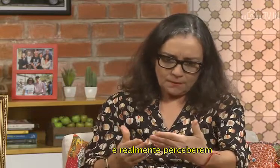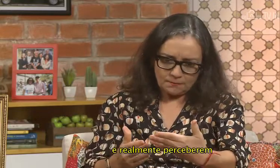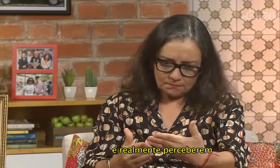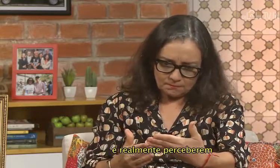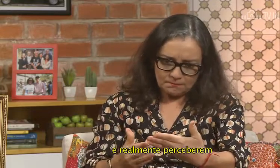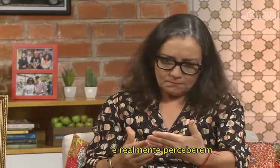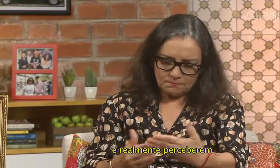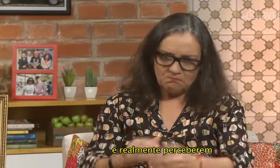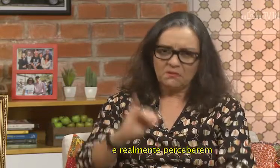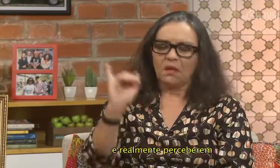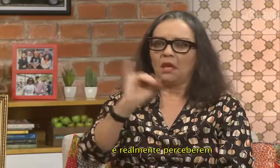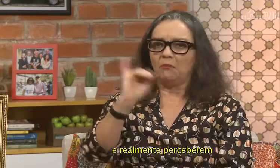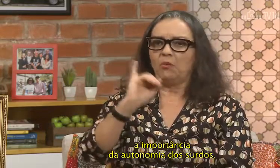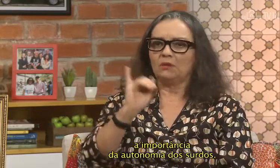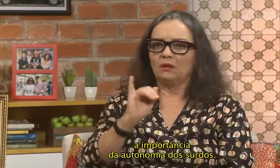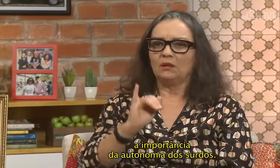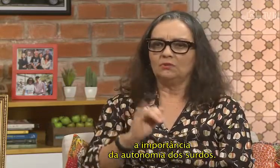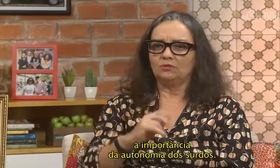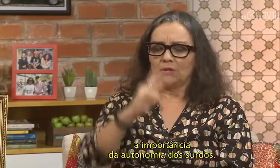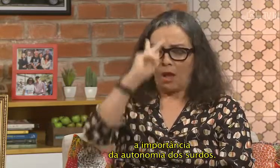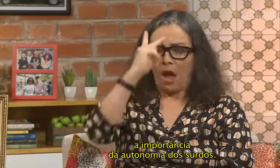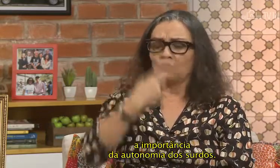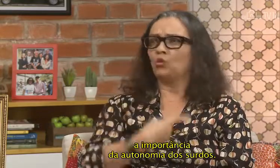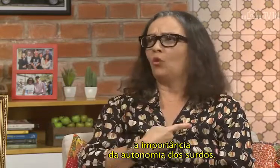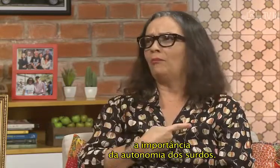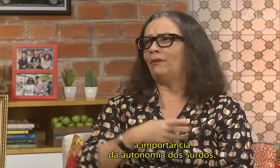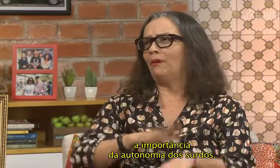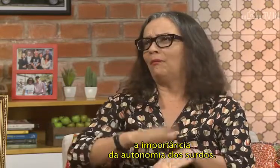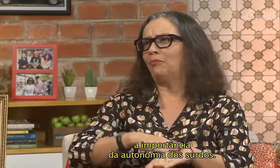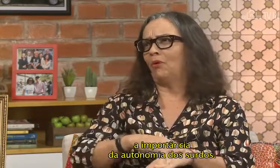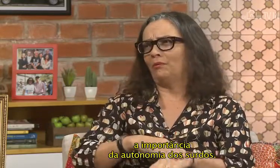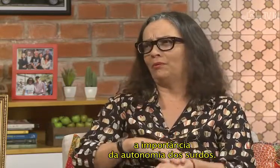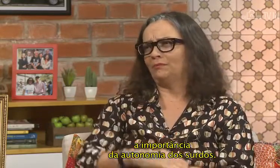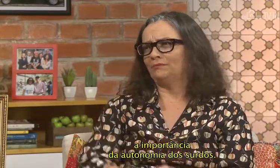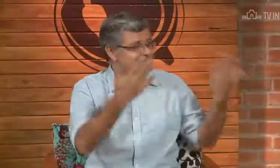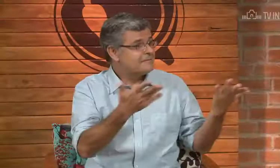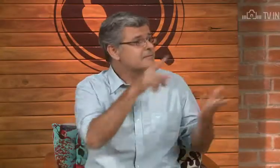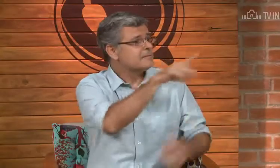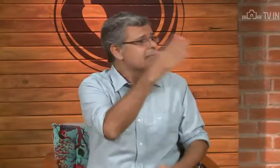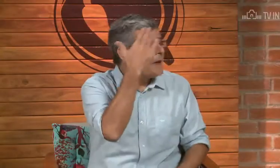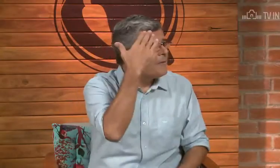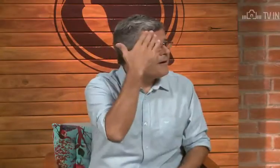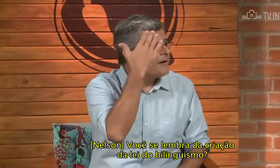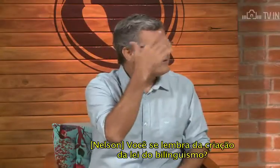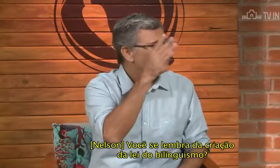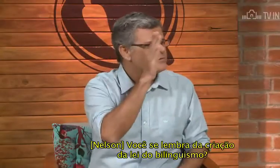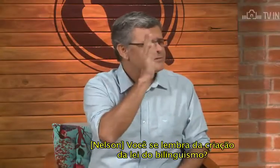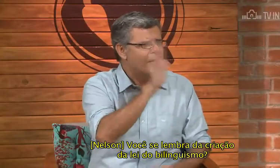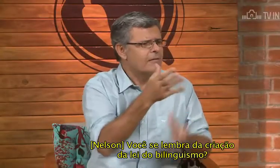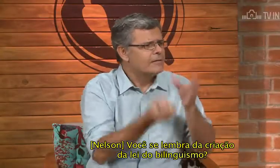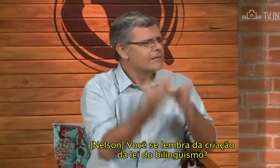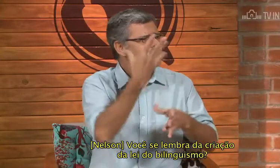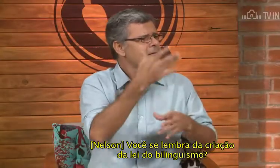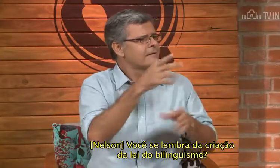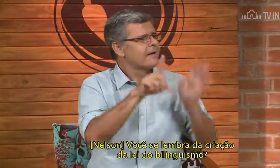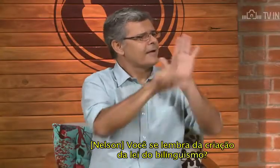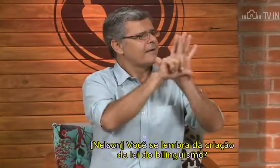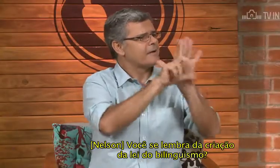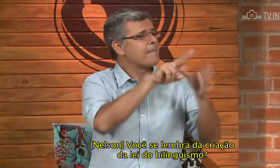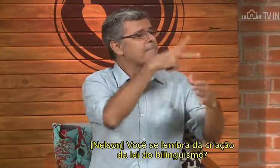perceberem a importância da autonomia dos surdos. Você se lembra da criação da lei